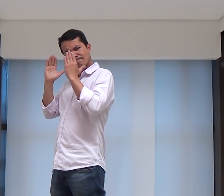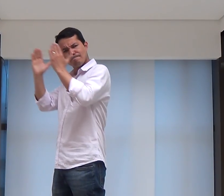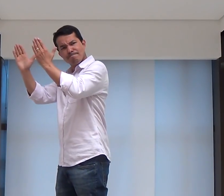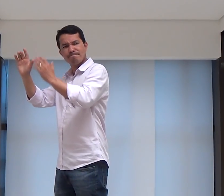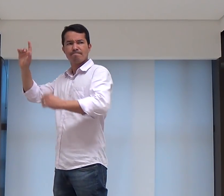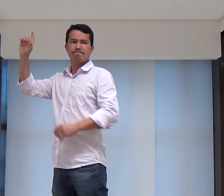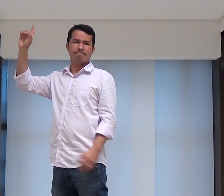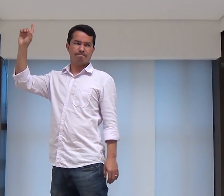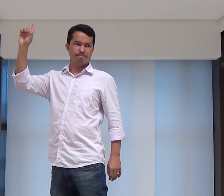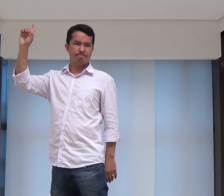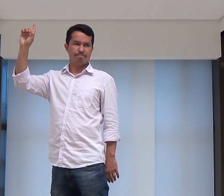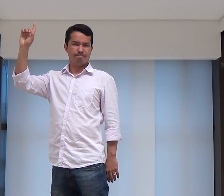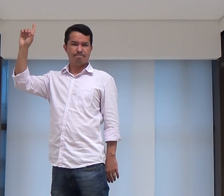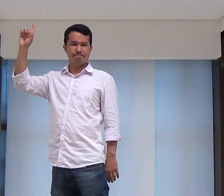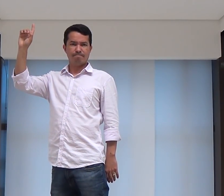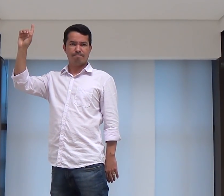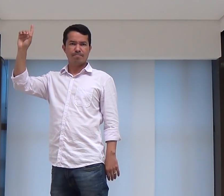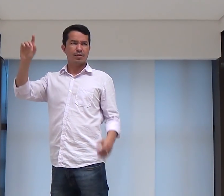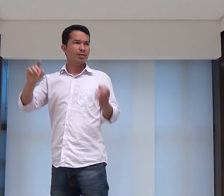Se você quiser mesmo, se você quiser, fique em pé.